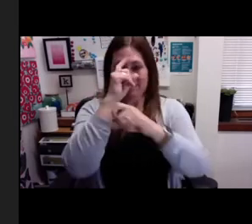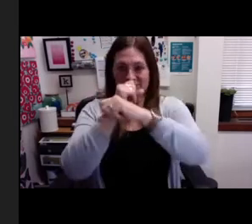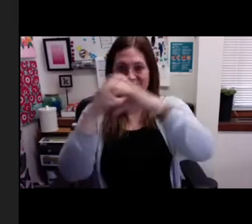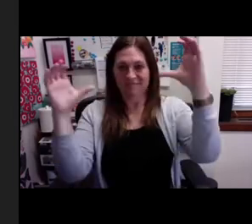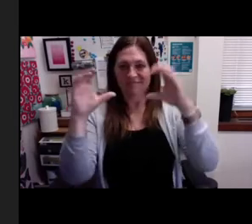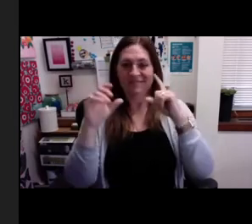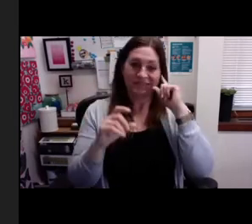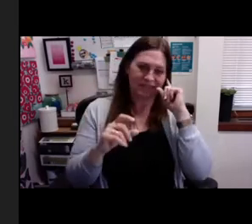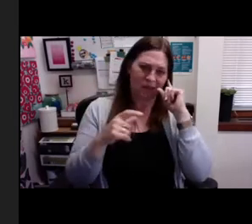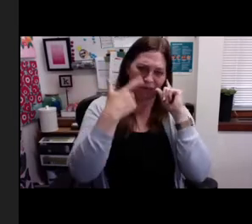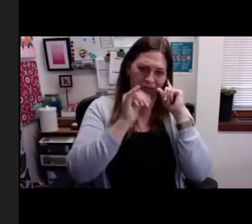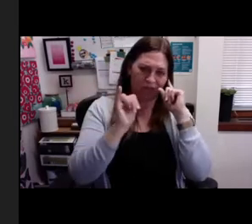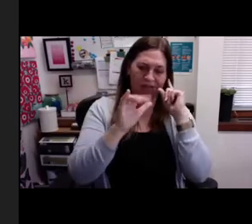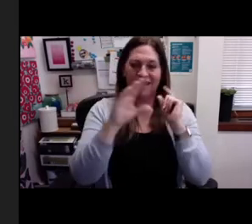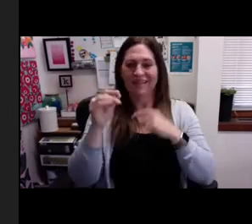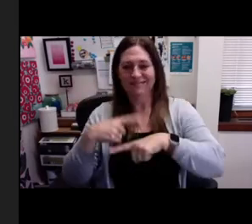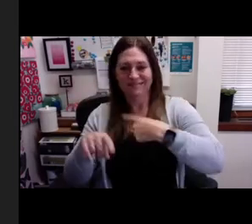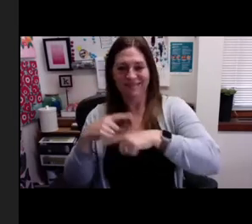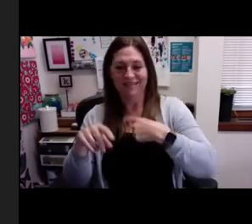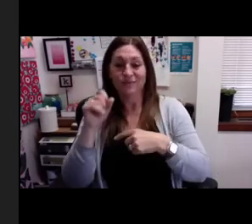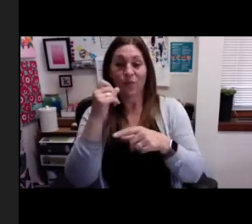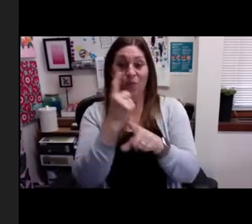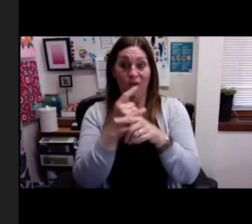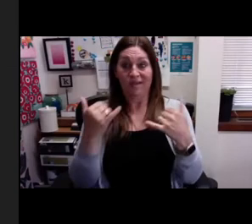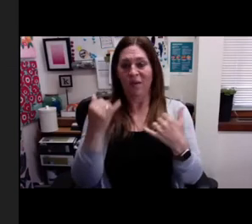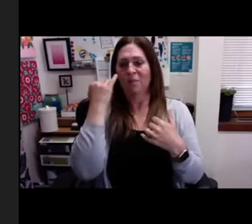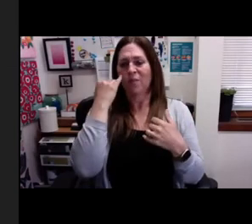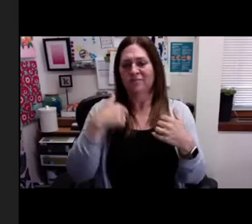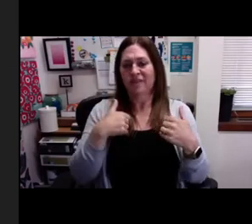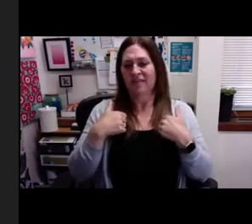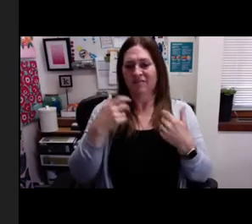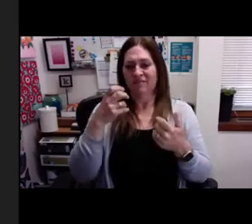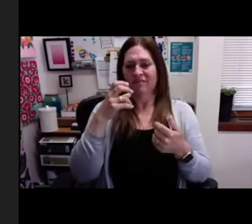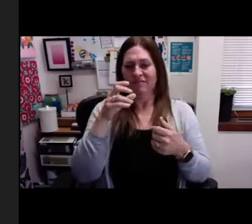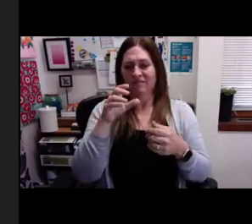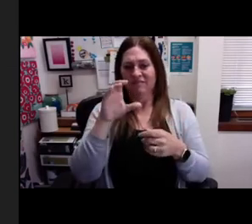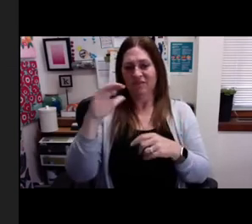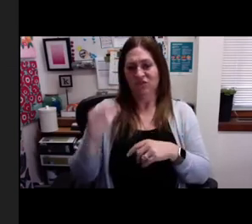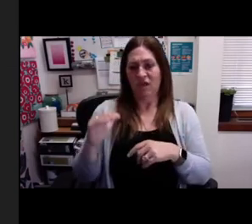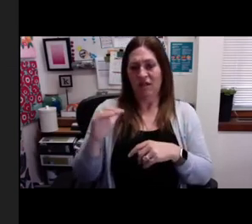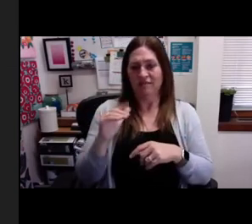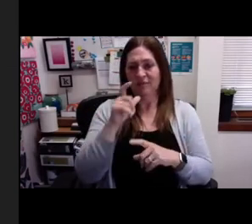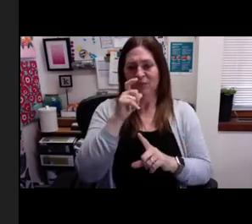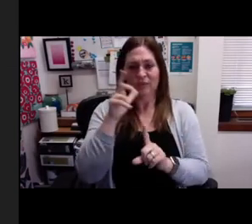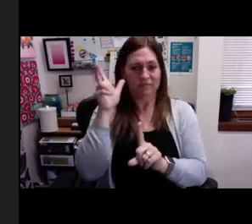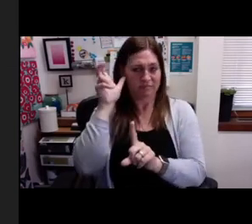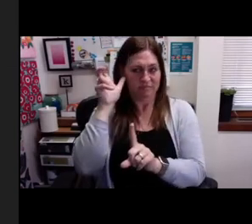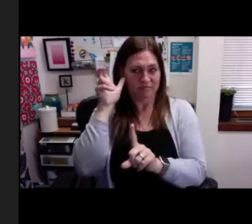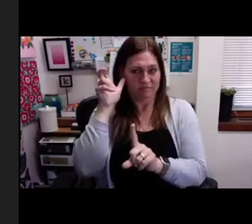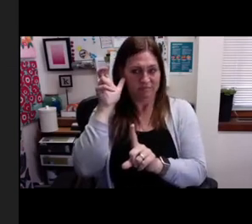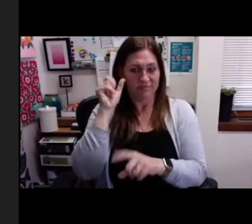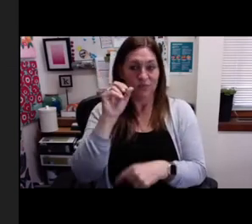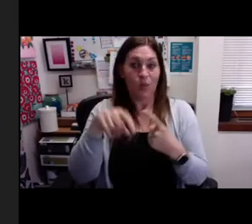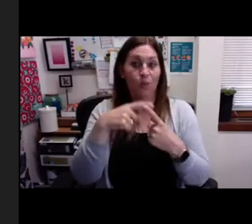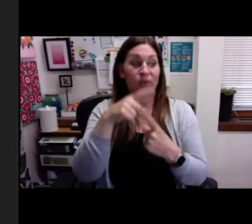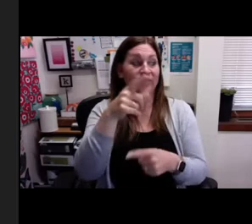Entonces, quiero darles un ejemplo para que ustedes puedan algo así como entender cómo luce. Entonces,